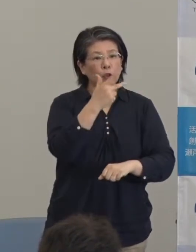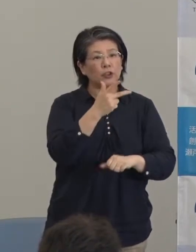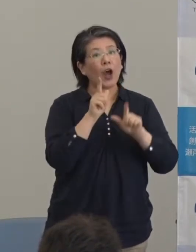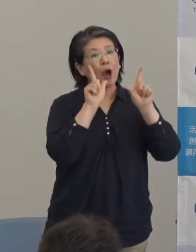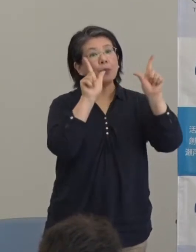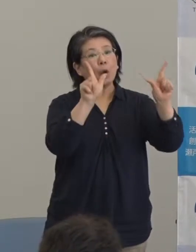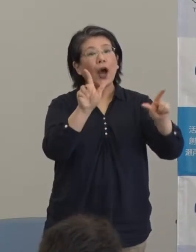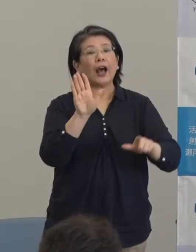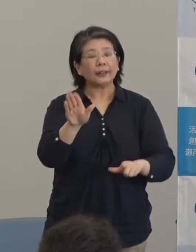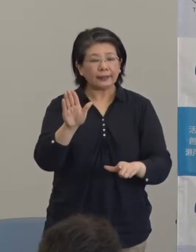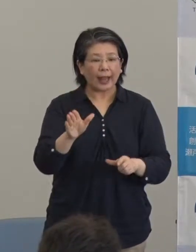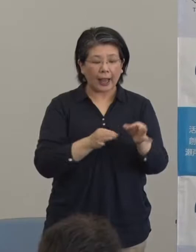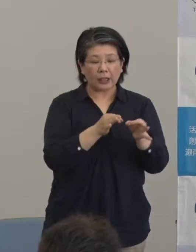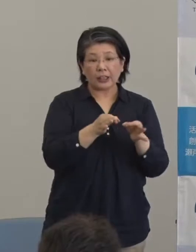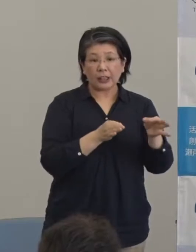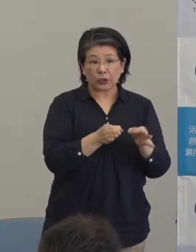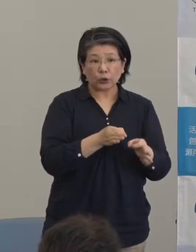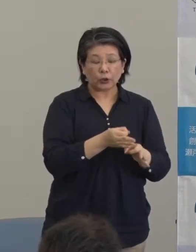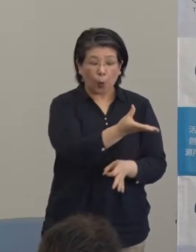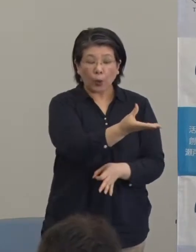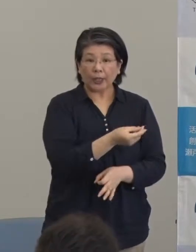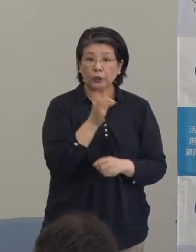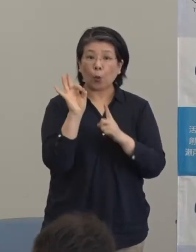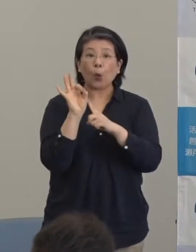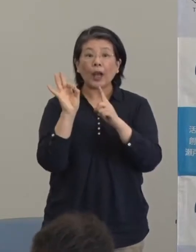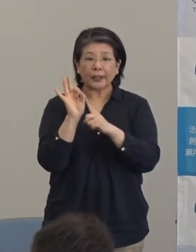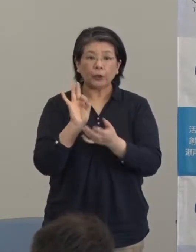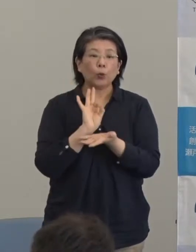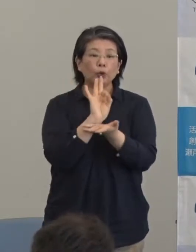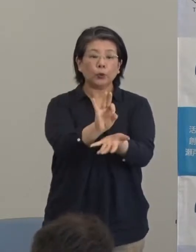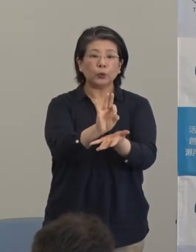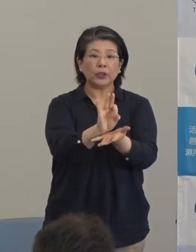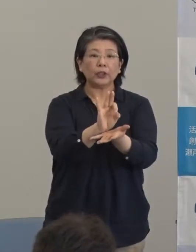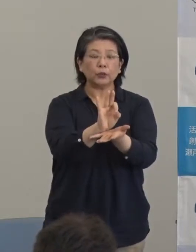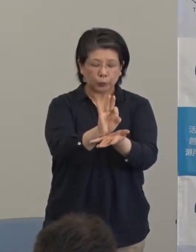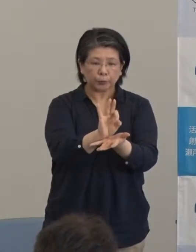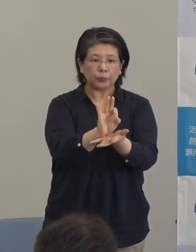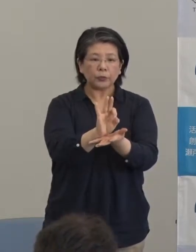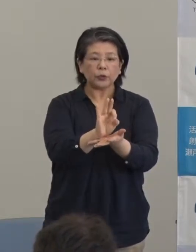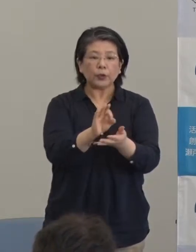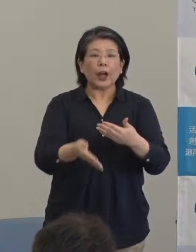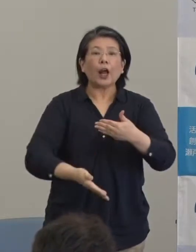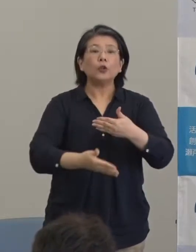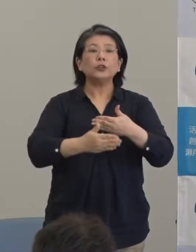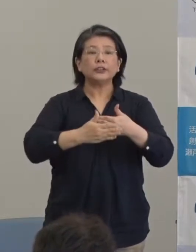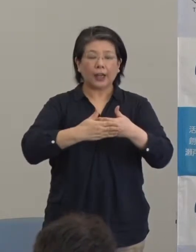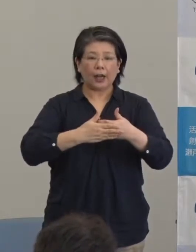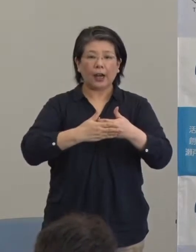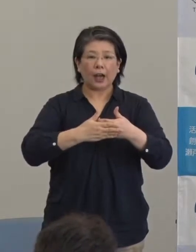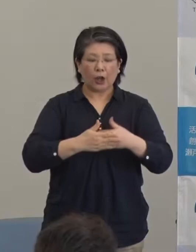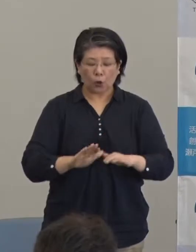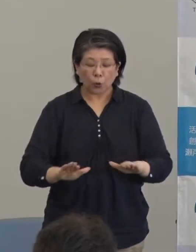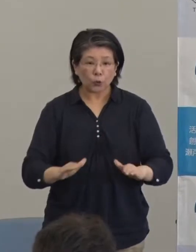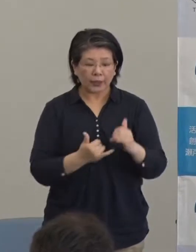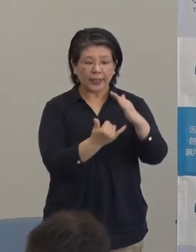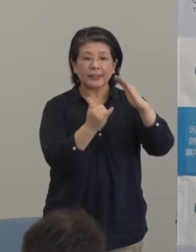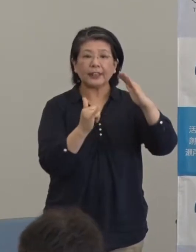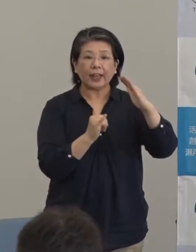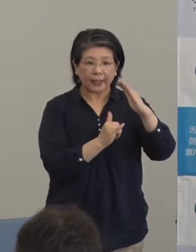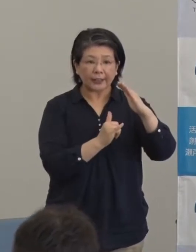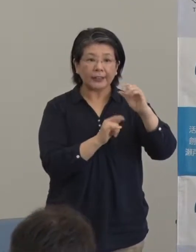しております、テナント賃料給付金の拡充、そして追加策といたしまして、子育て世帯